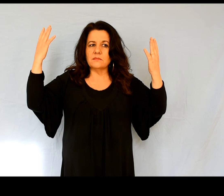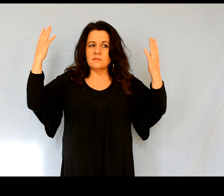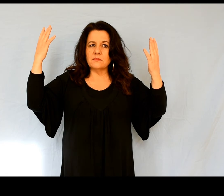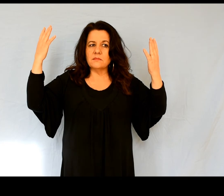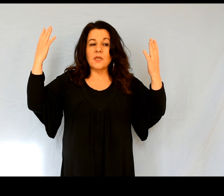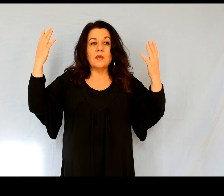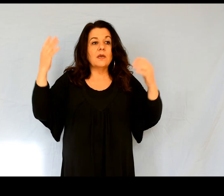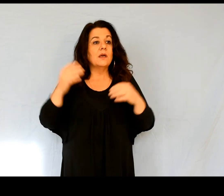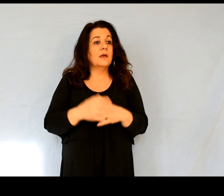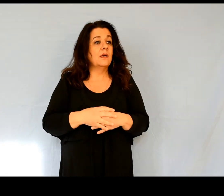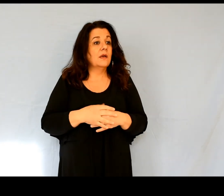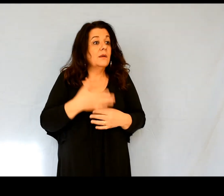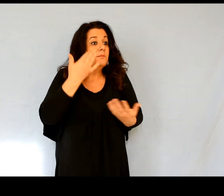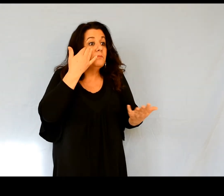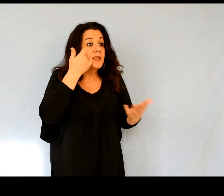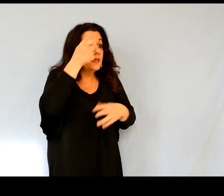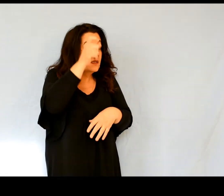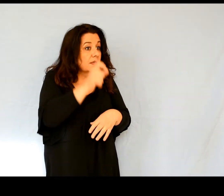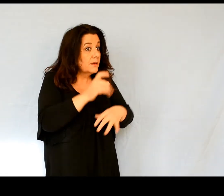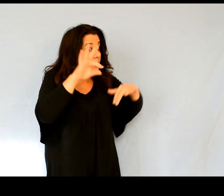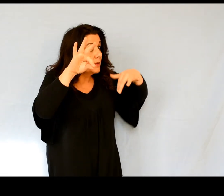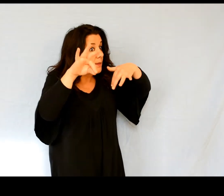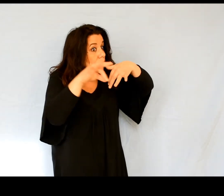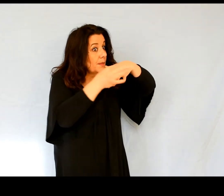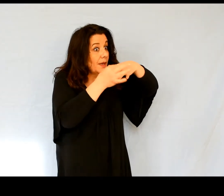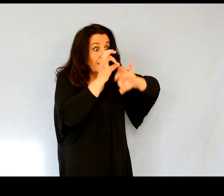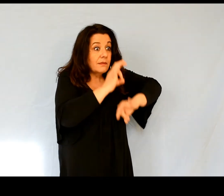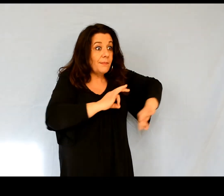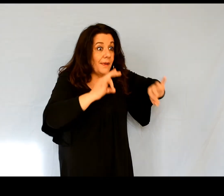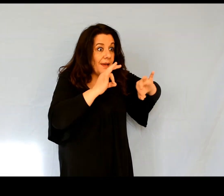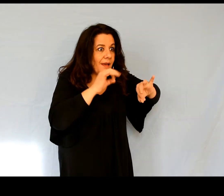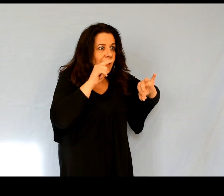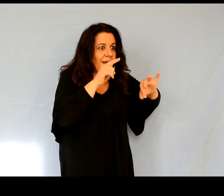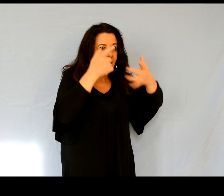Celui qui n'est pas marié a le souci des affaires du Seigneur.